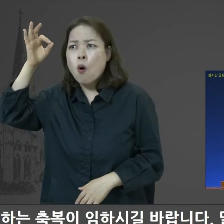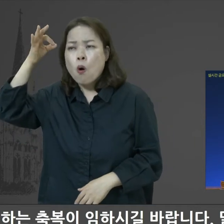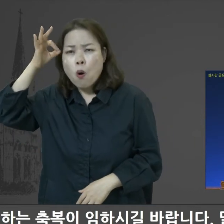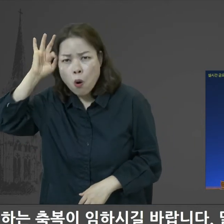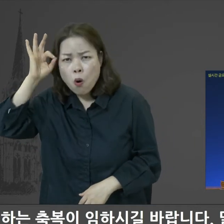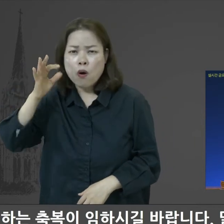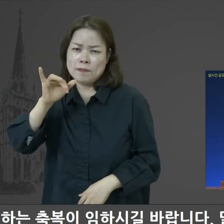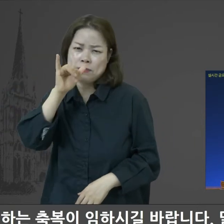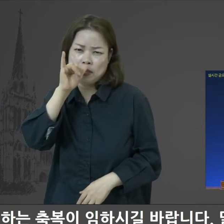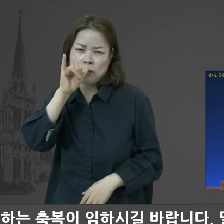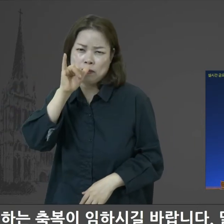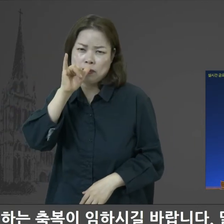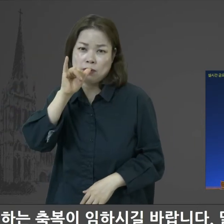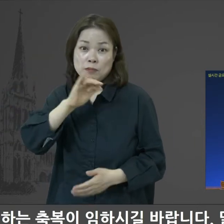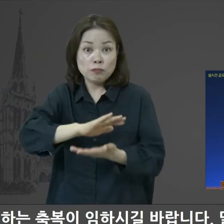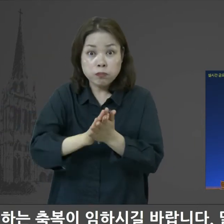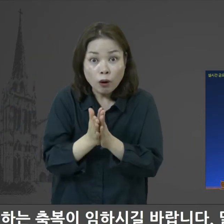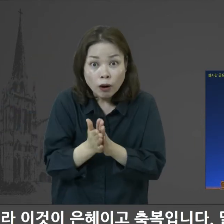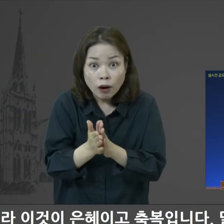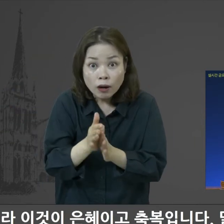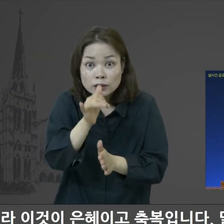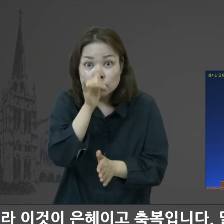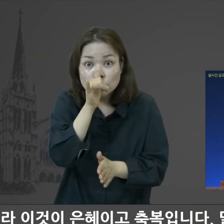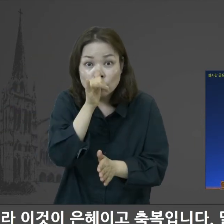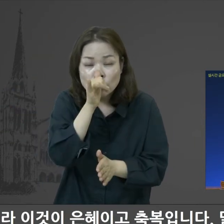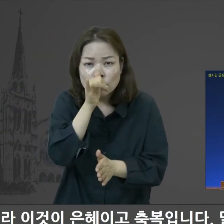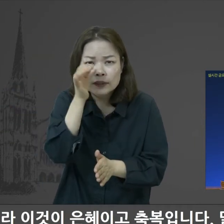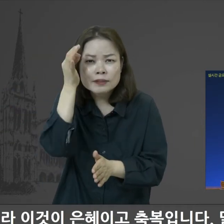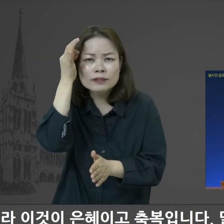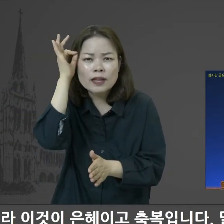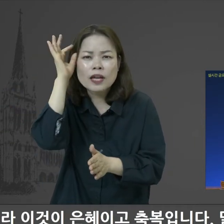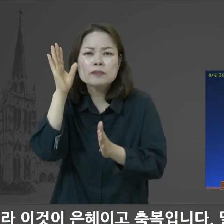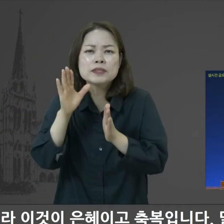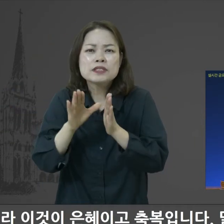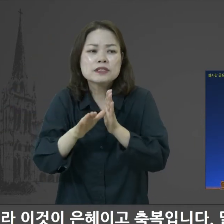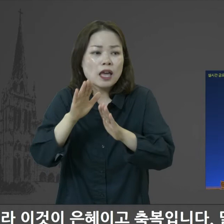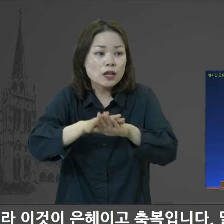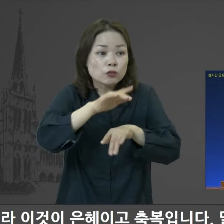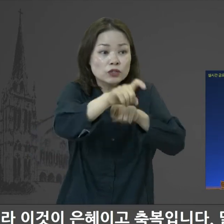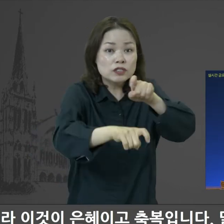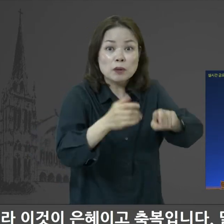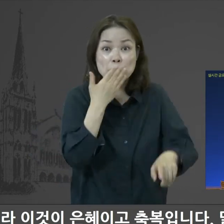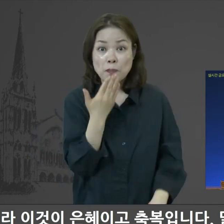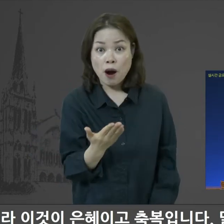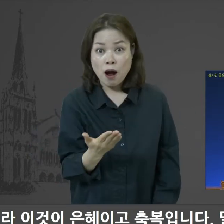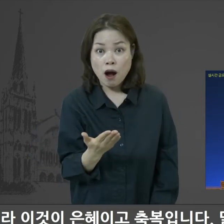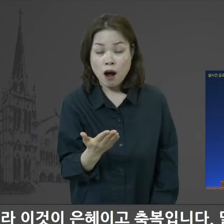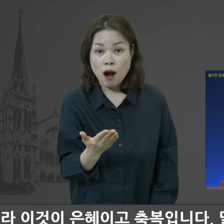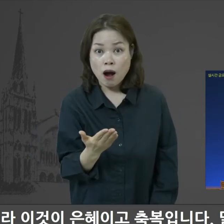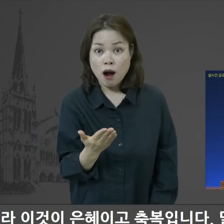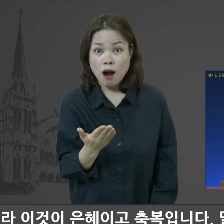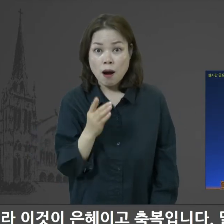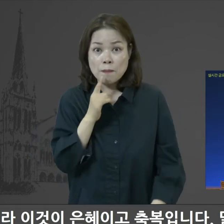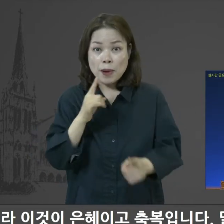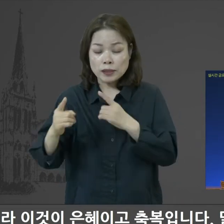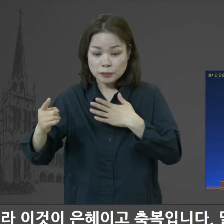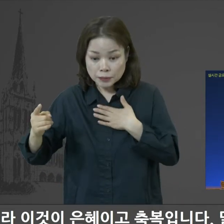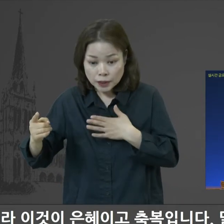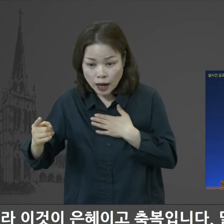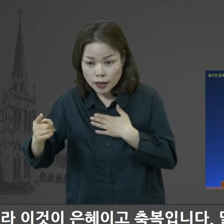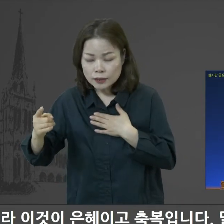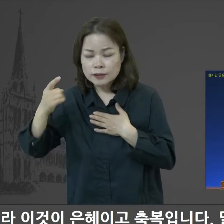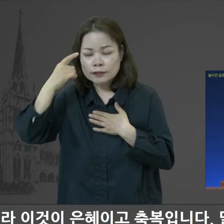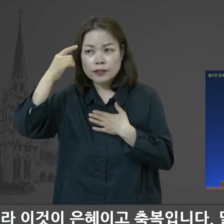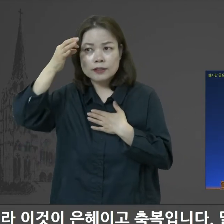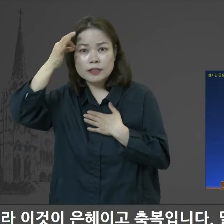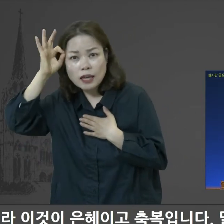나를 붙잡는 거예요. 이게 깨달아지는 겁니다. 이때에 행동이 시작이 되는 겁니다. 그래서 말씀이 나를